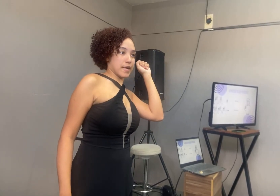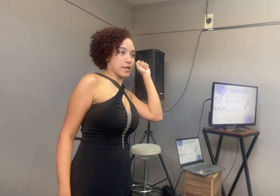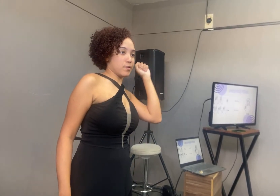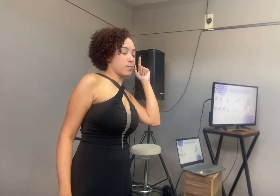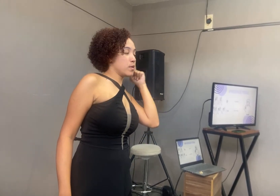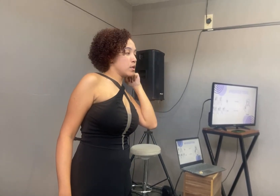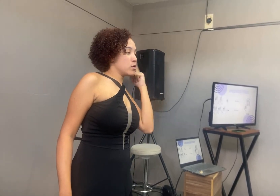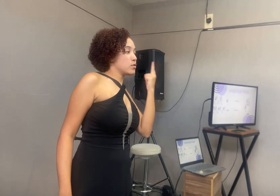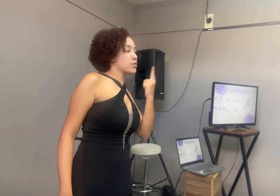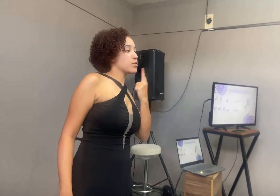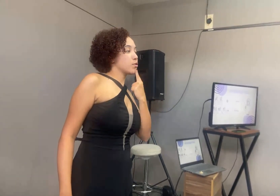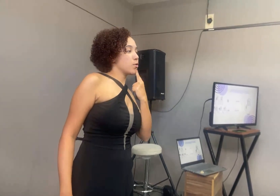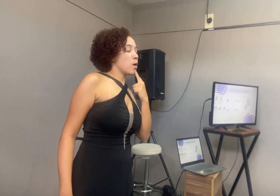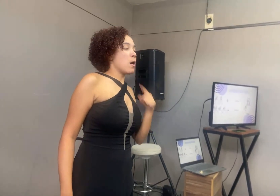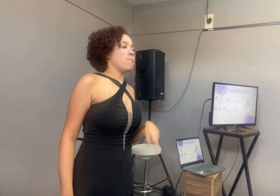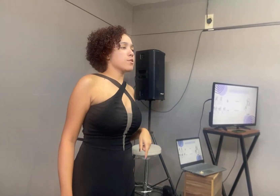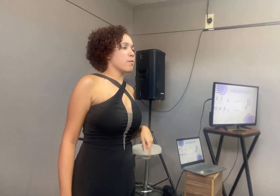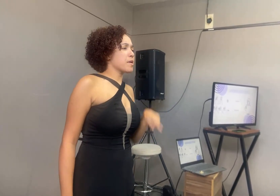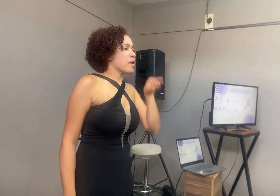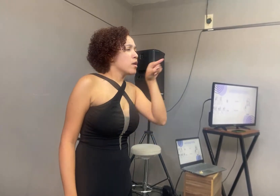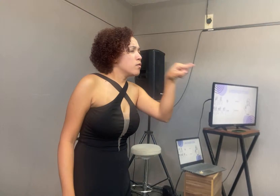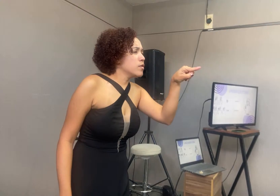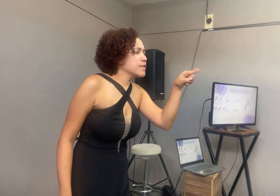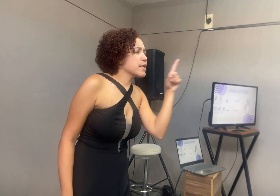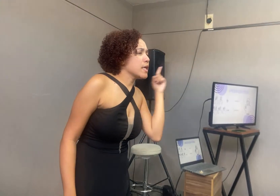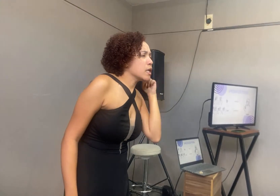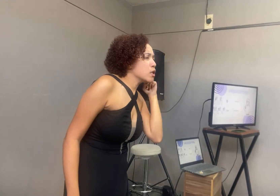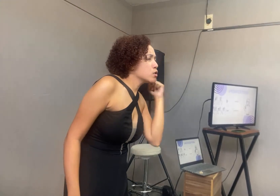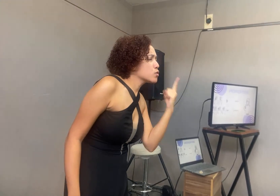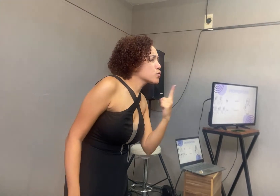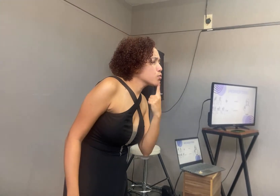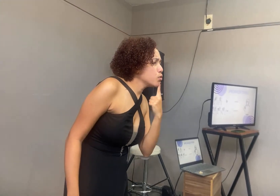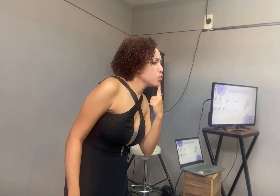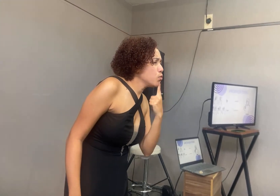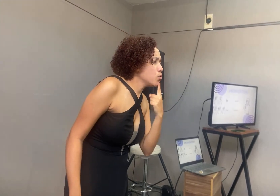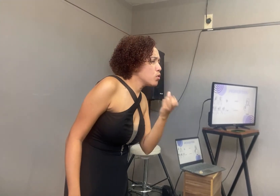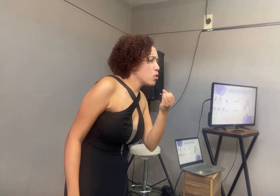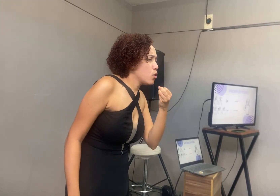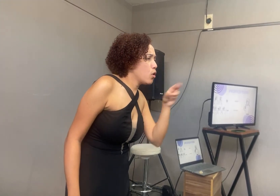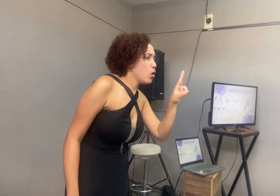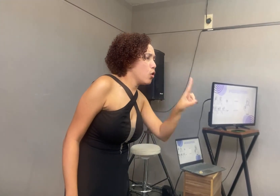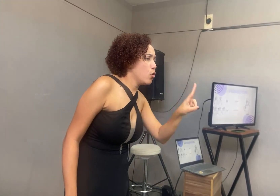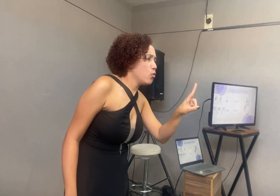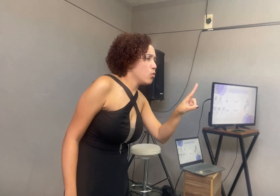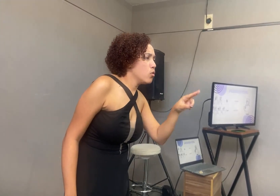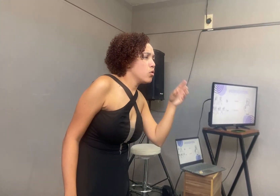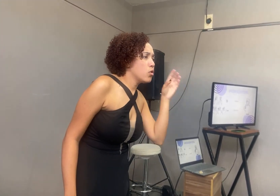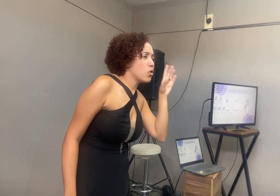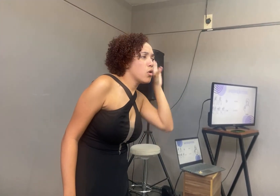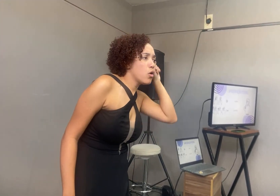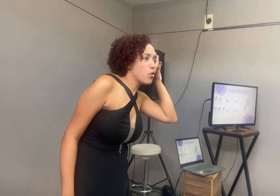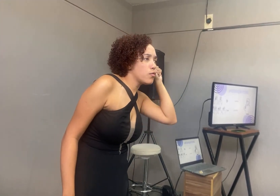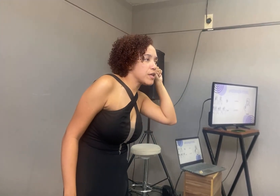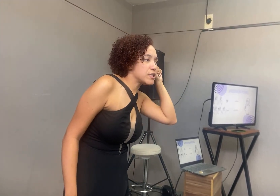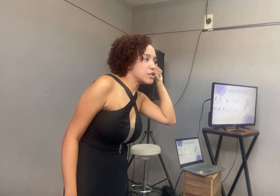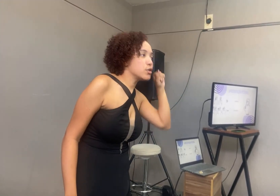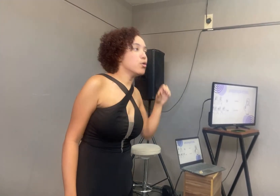certo? Surdo. Você vai perguntar, você, surdo ou ouvinte? O